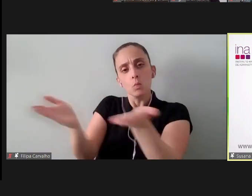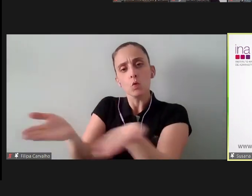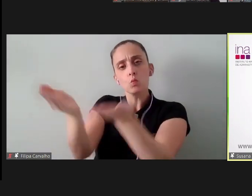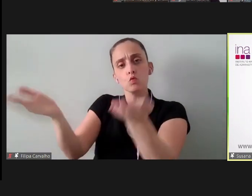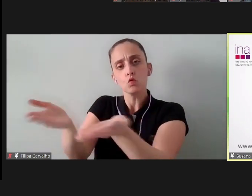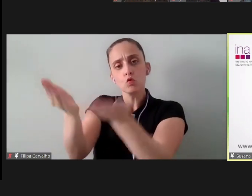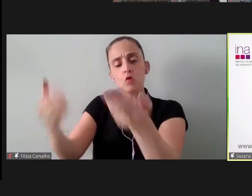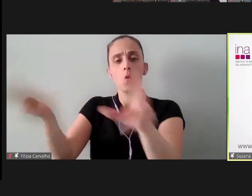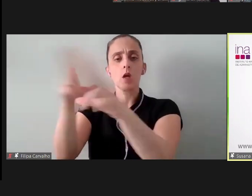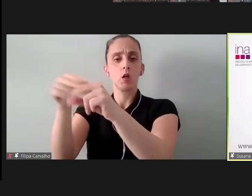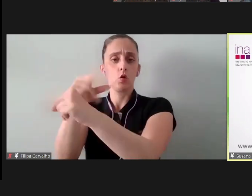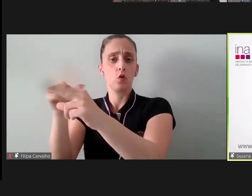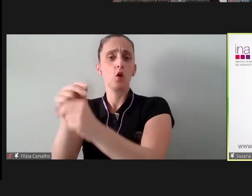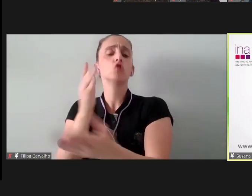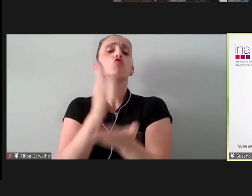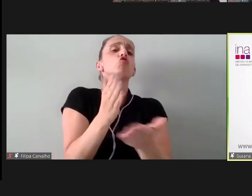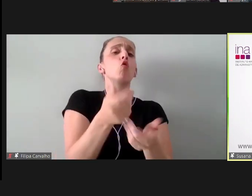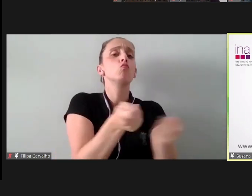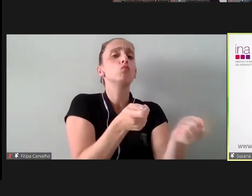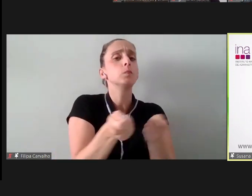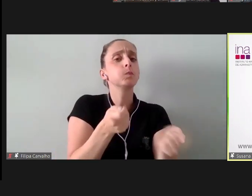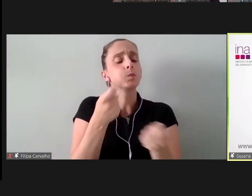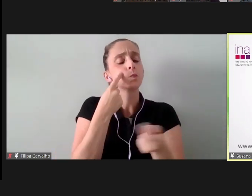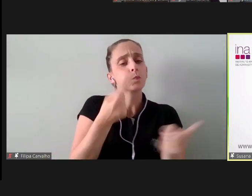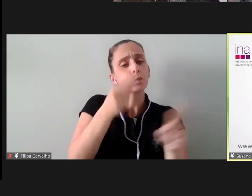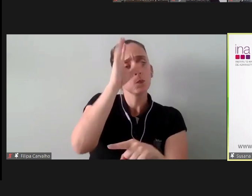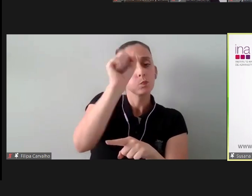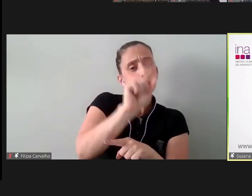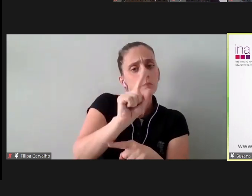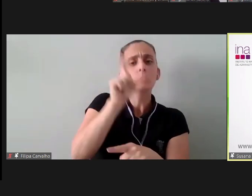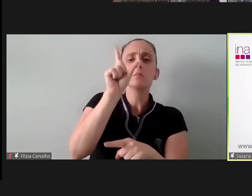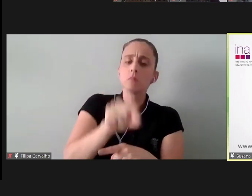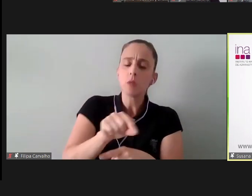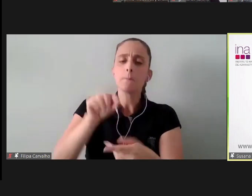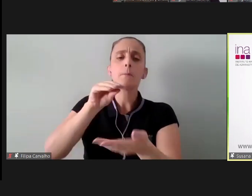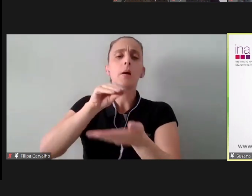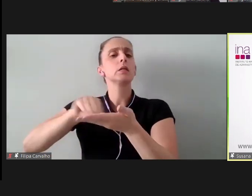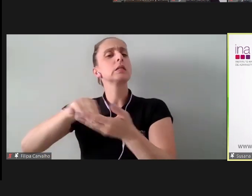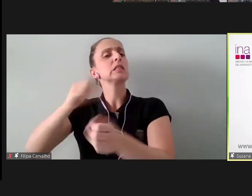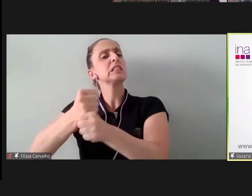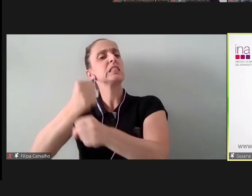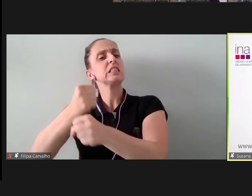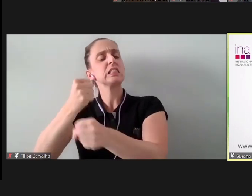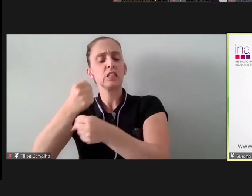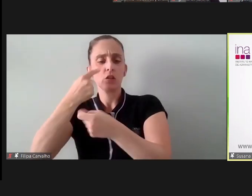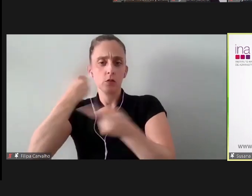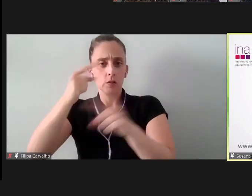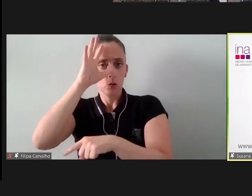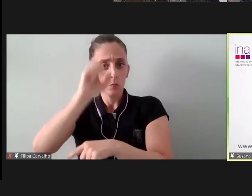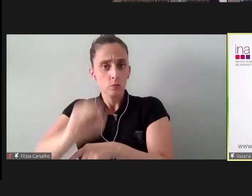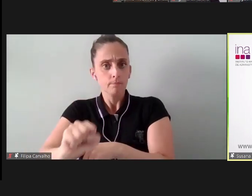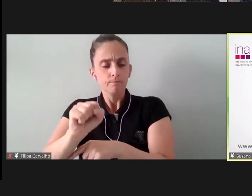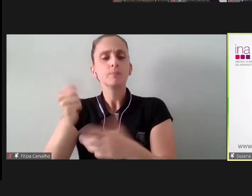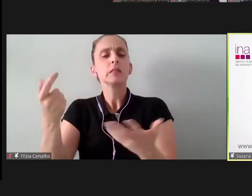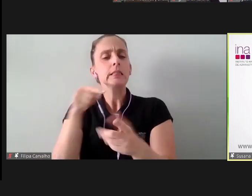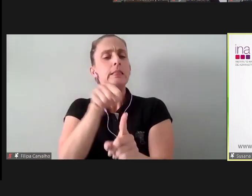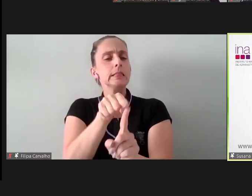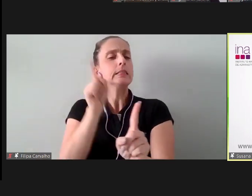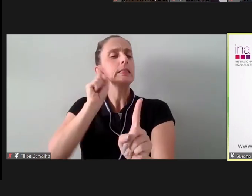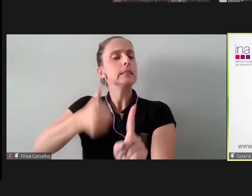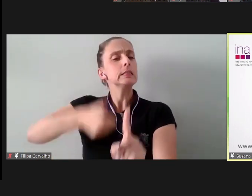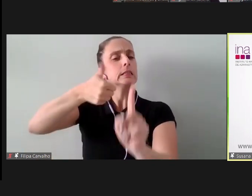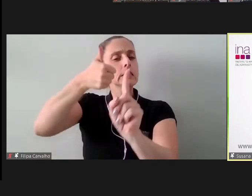não só da gestão das organizações públicas, no próprio serviço público, tentando perceber qual é o papel que pode ter também nos